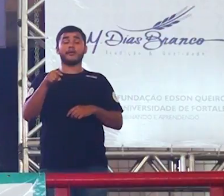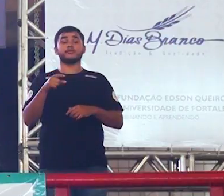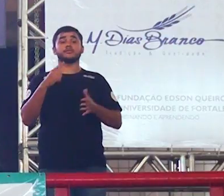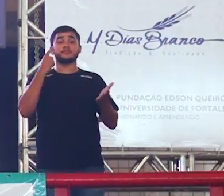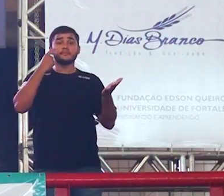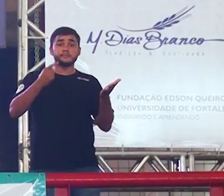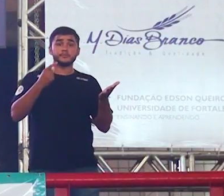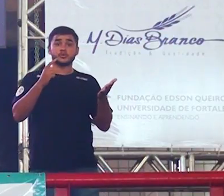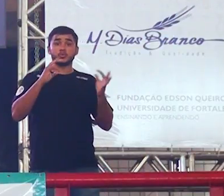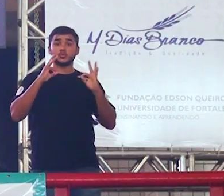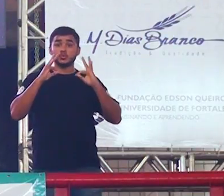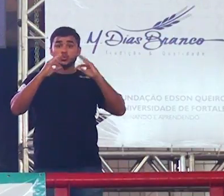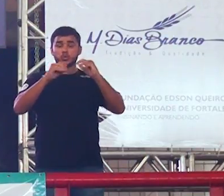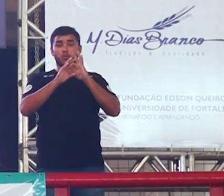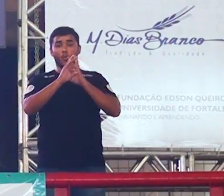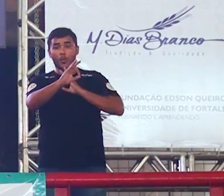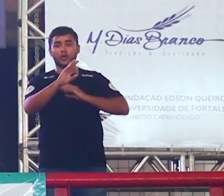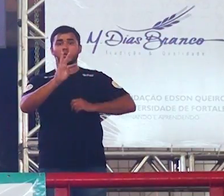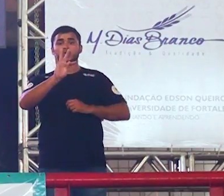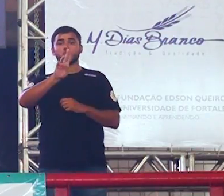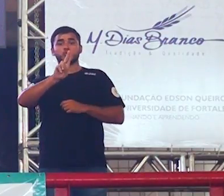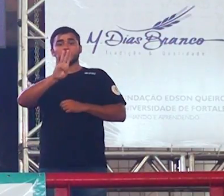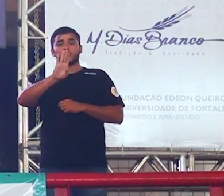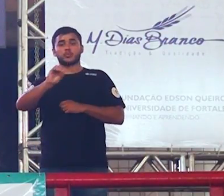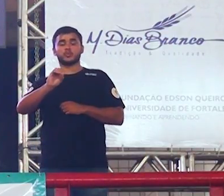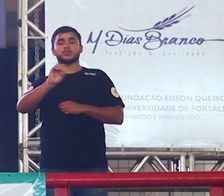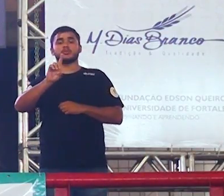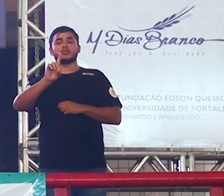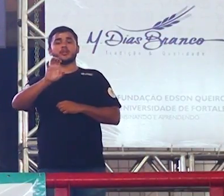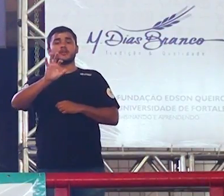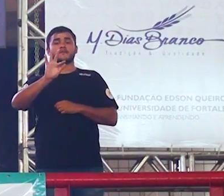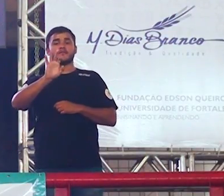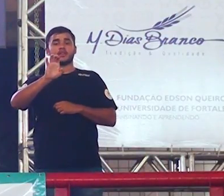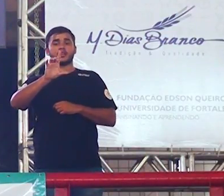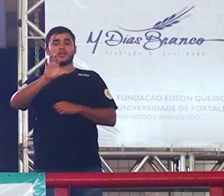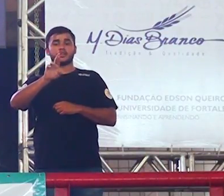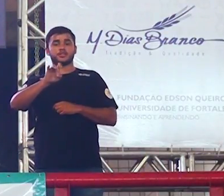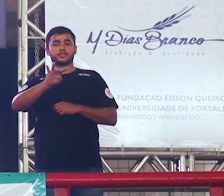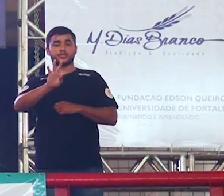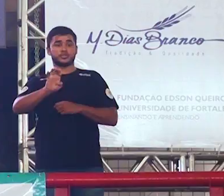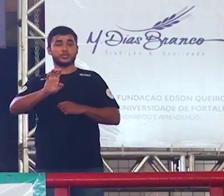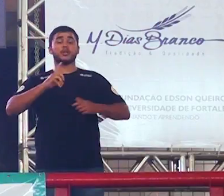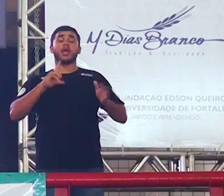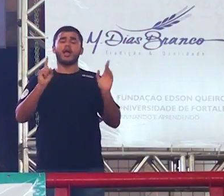quem? Os ductos deferentes, onde o qual vai ser quem? A condução dos